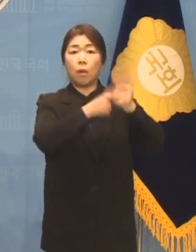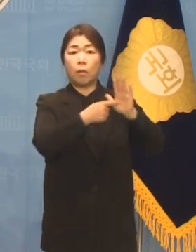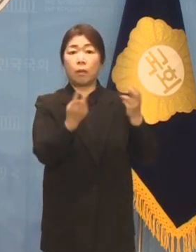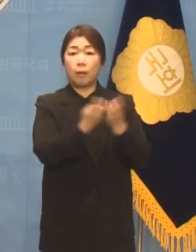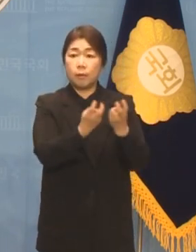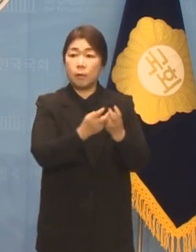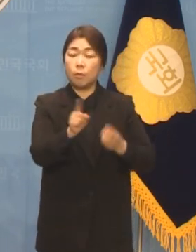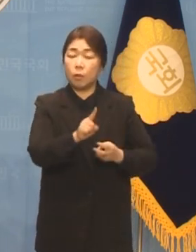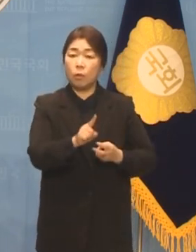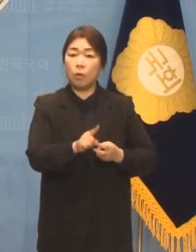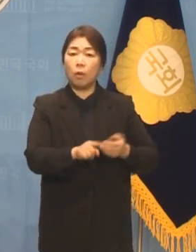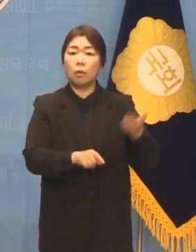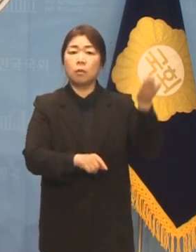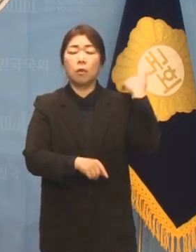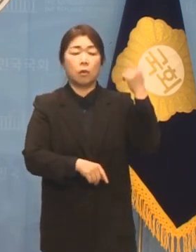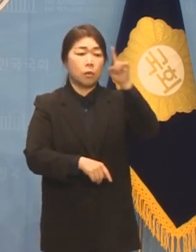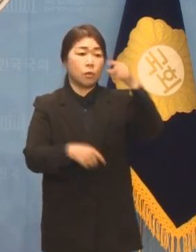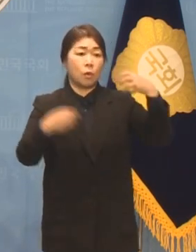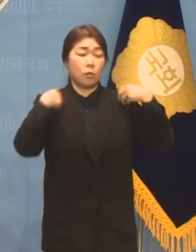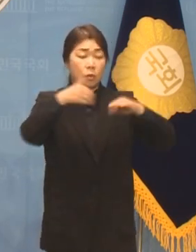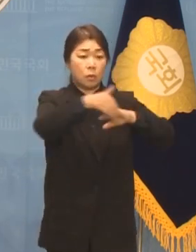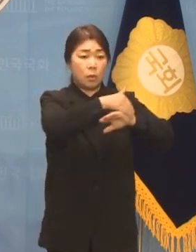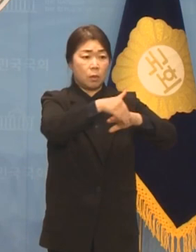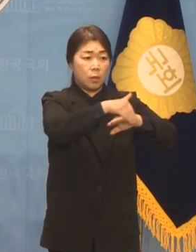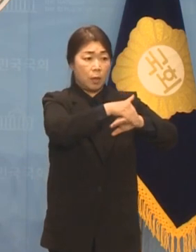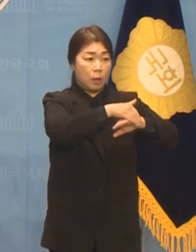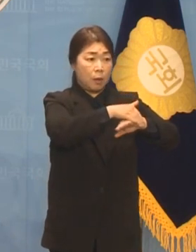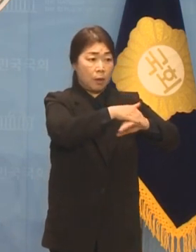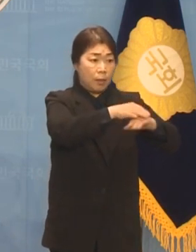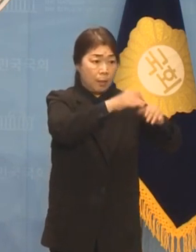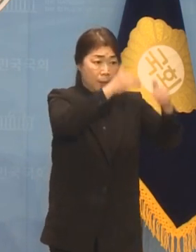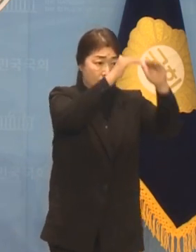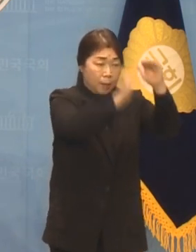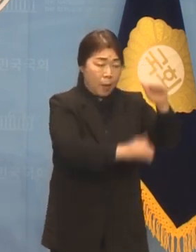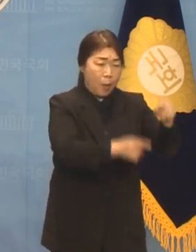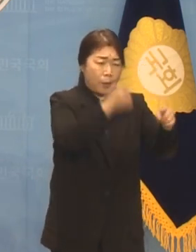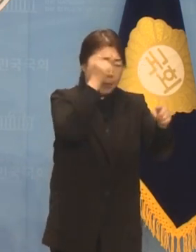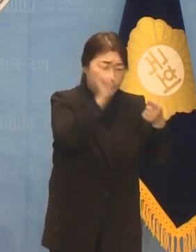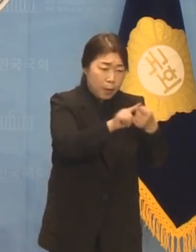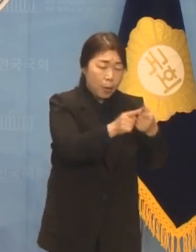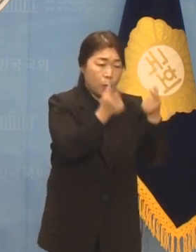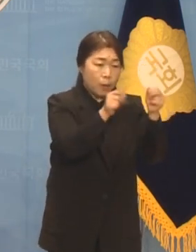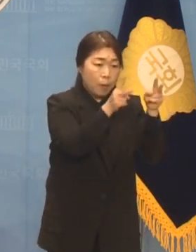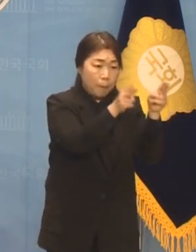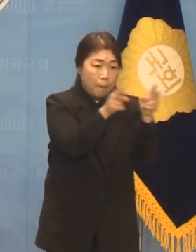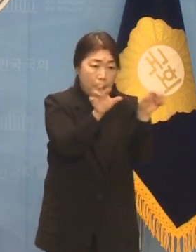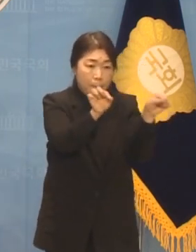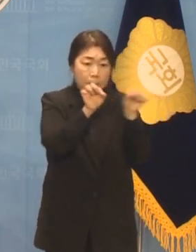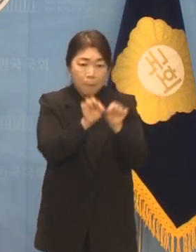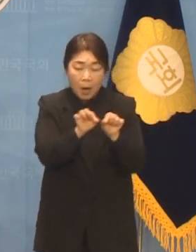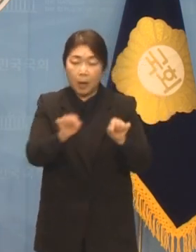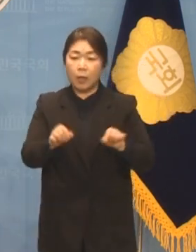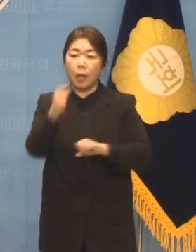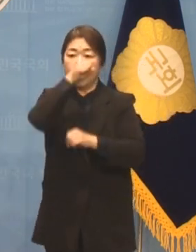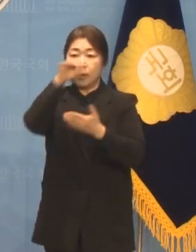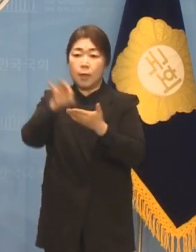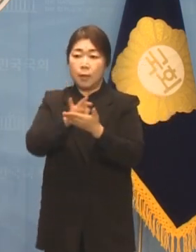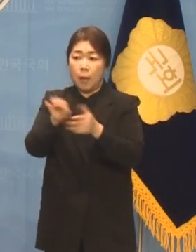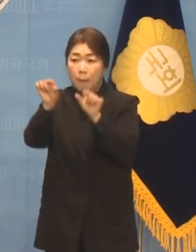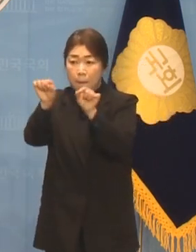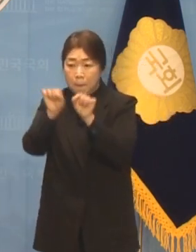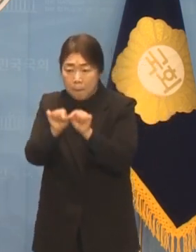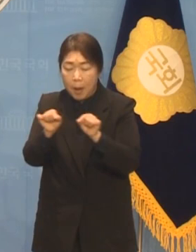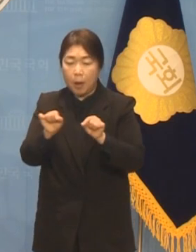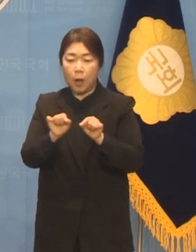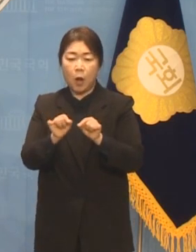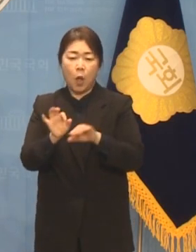기존 정부 정책 발표를 짜깁기 하고 기존 예산안에 포장만